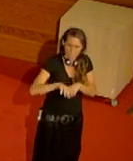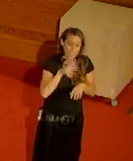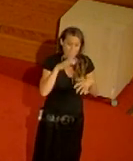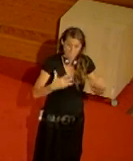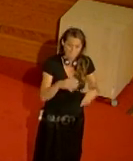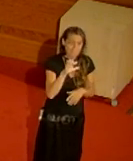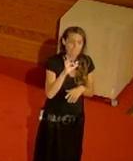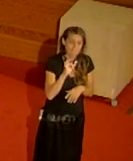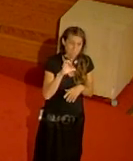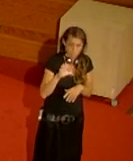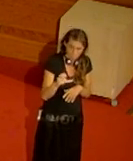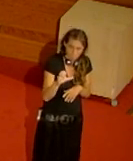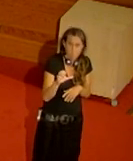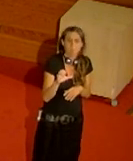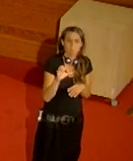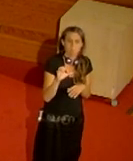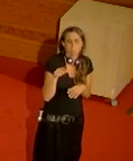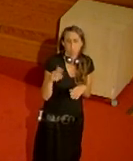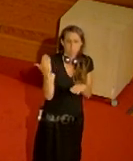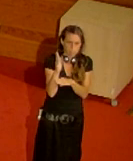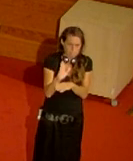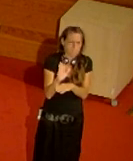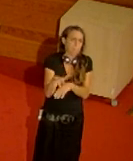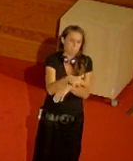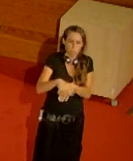arenos descarusa alemán